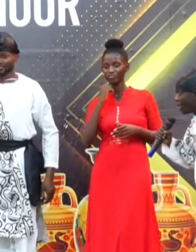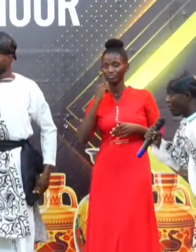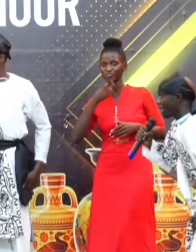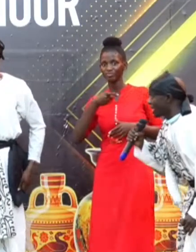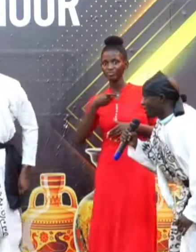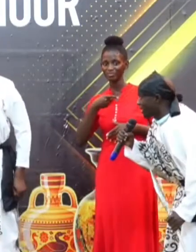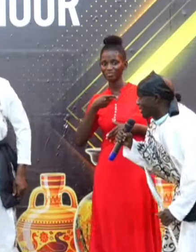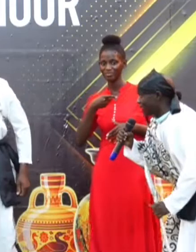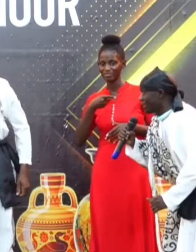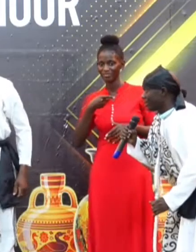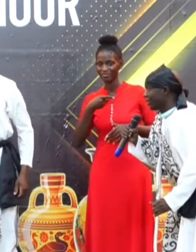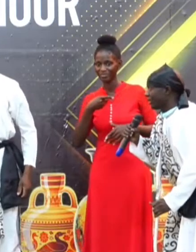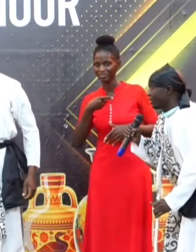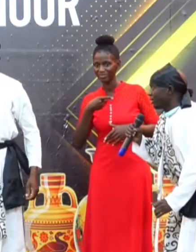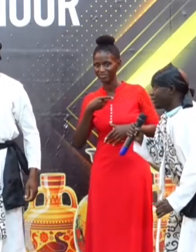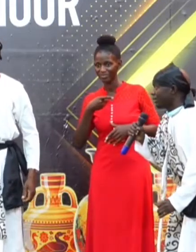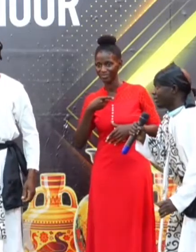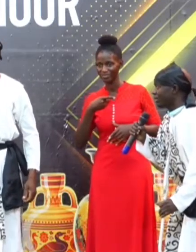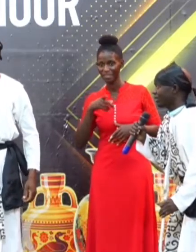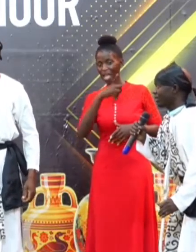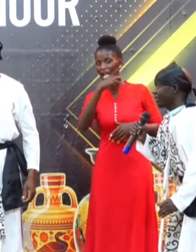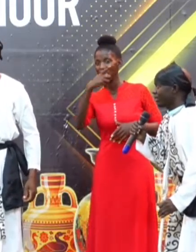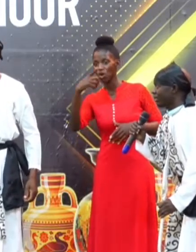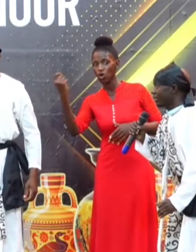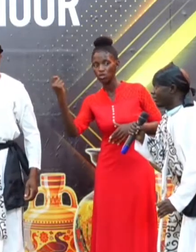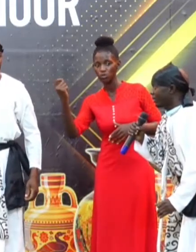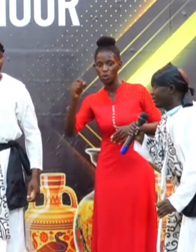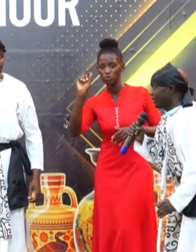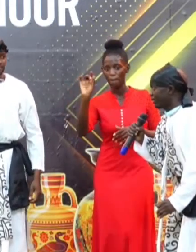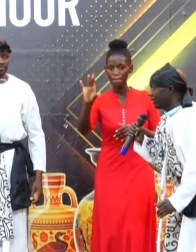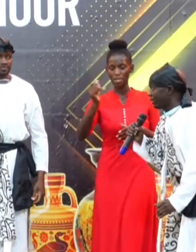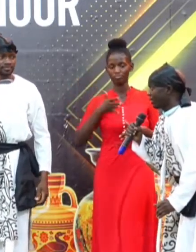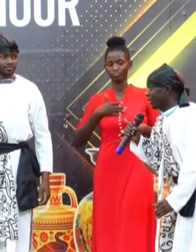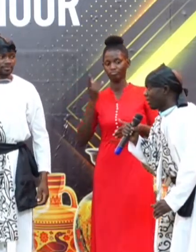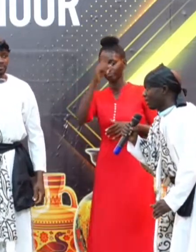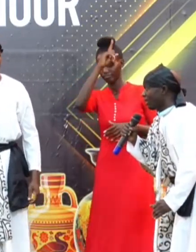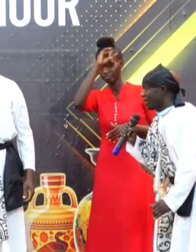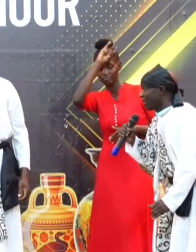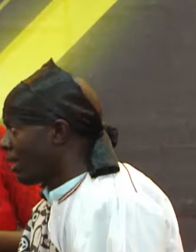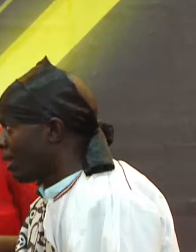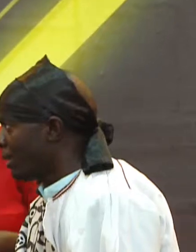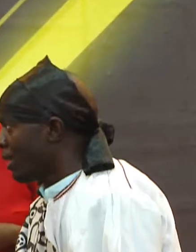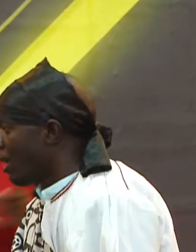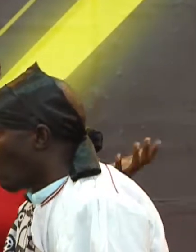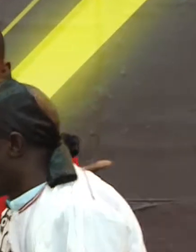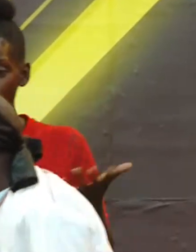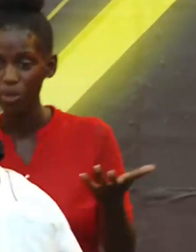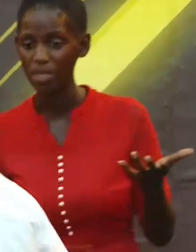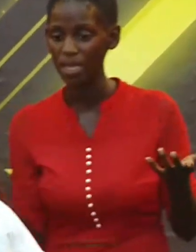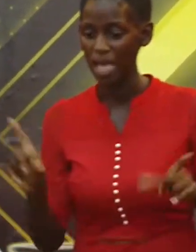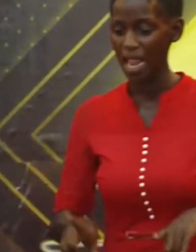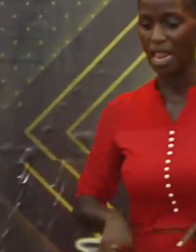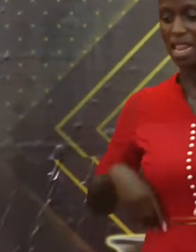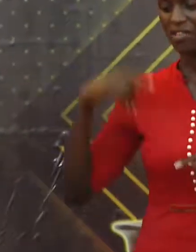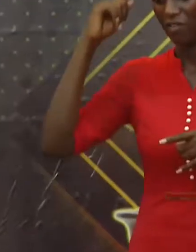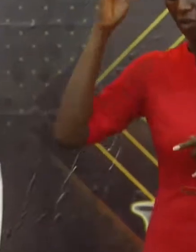obeera omulamu ayi kabaka nakutumya okuleeta vasuti ayalwa mugamba yangweko obeera omulamu